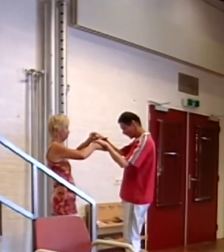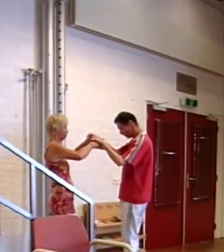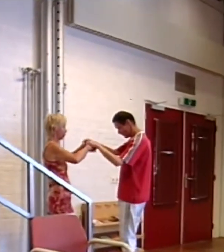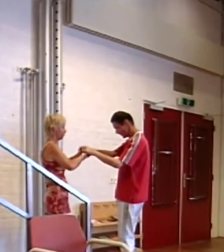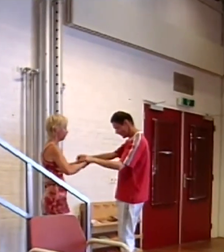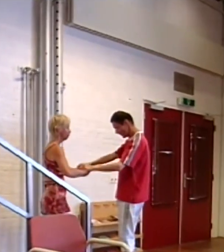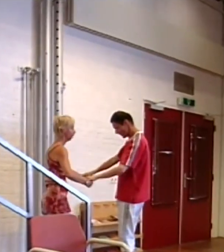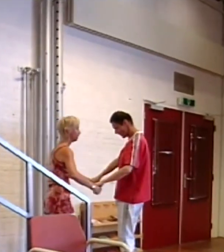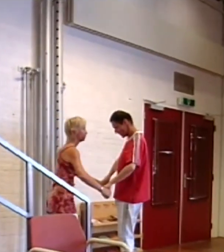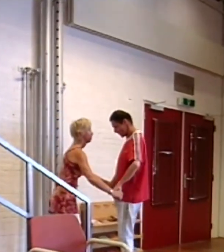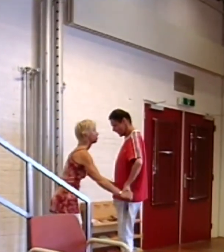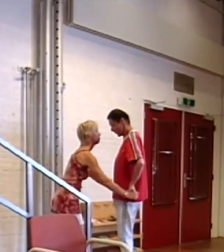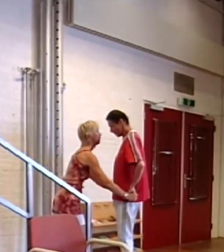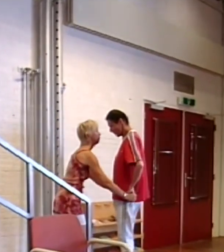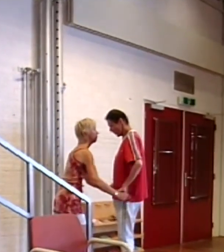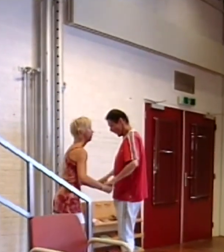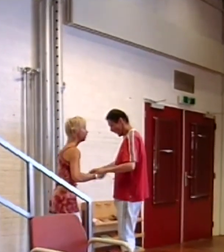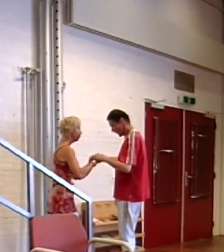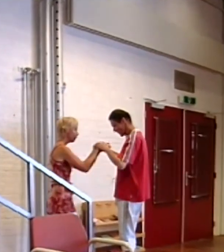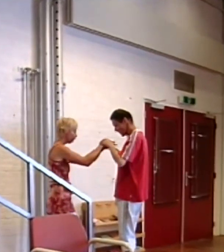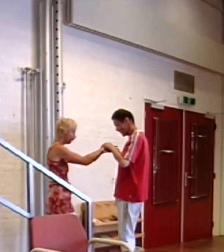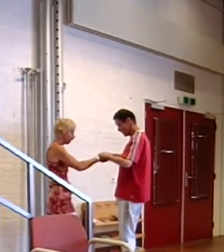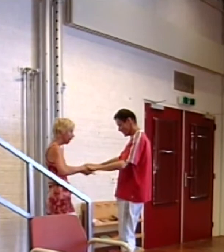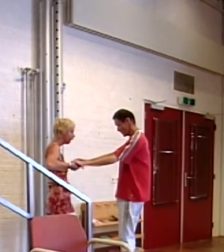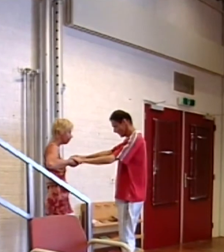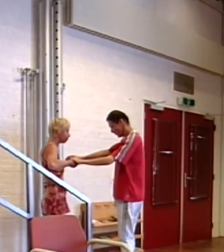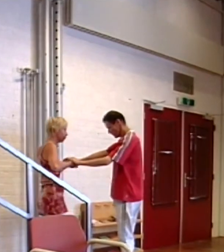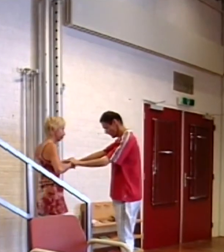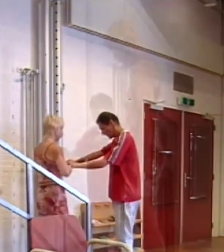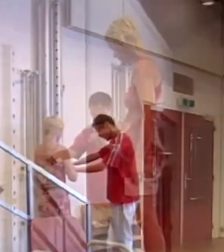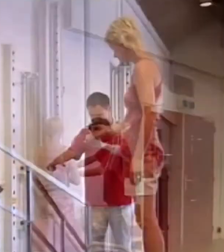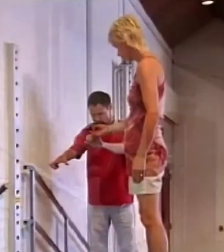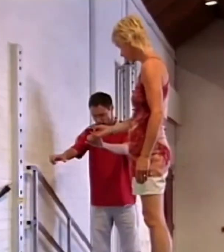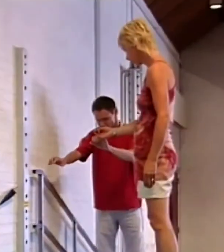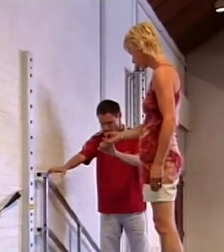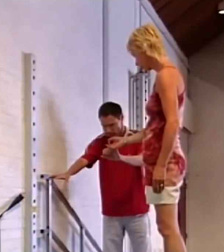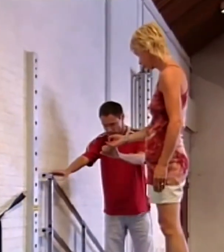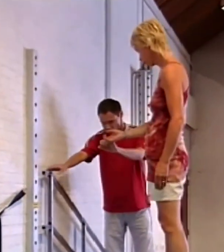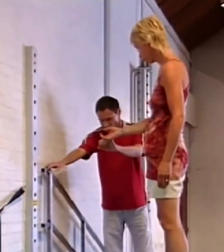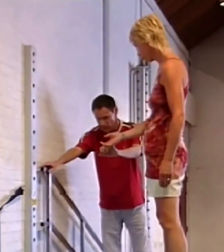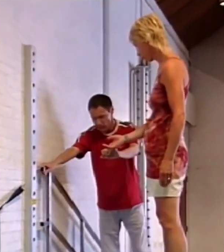trap gaat omhoog. Ga maar zitten. Zitten is klaar. Nu kun je gaan glijden.